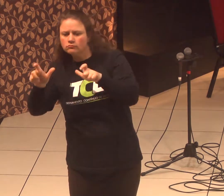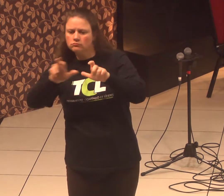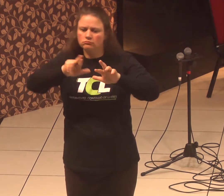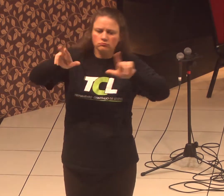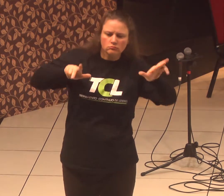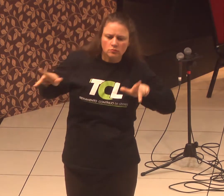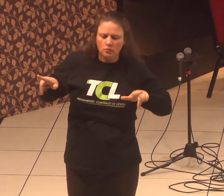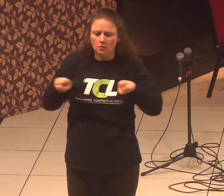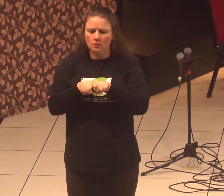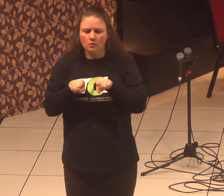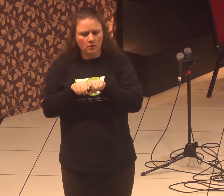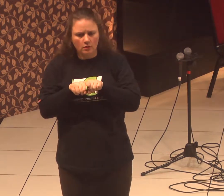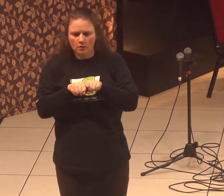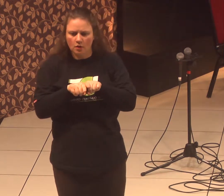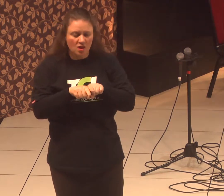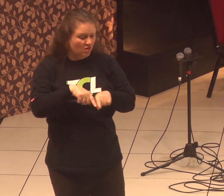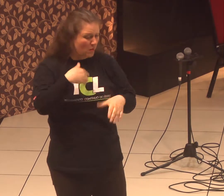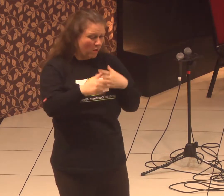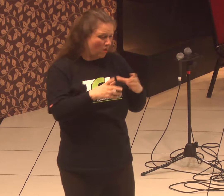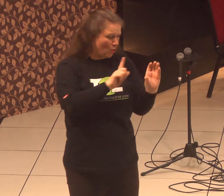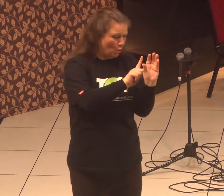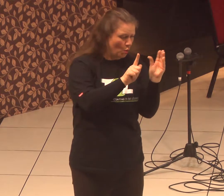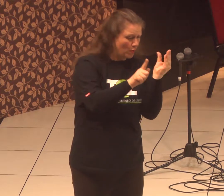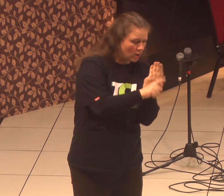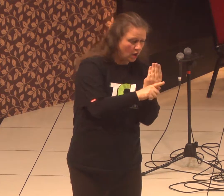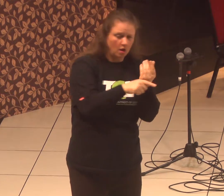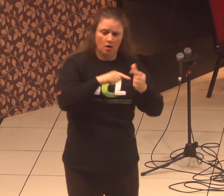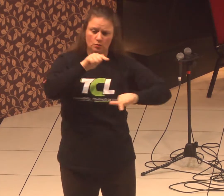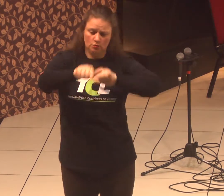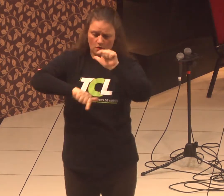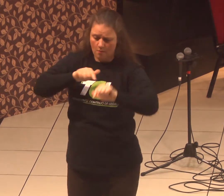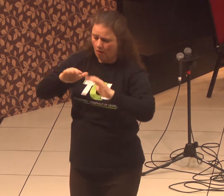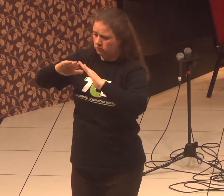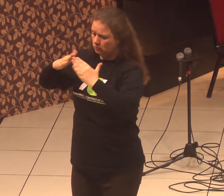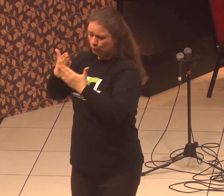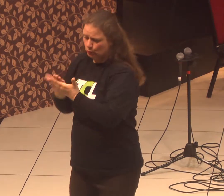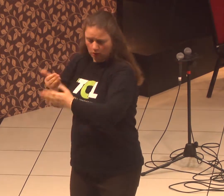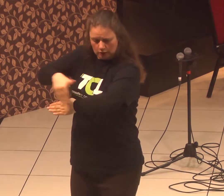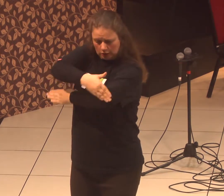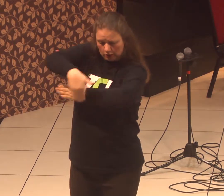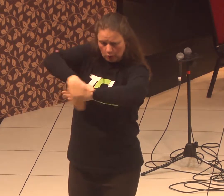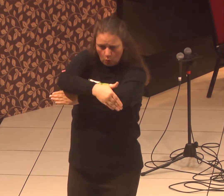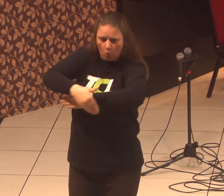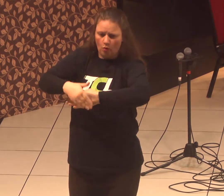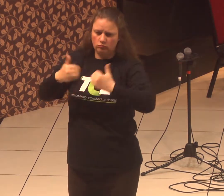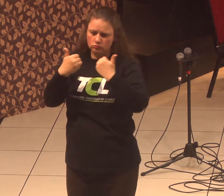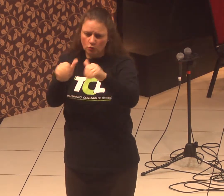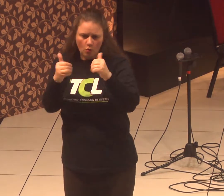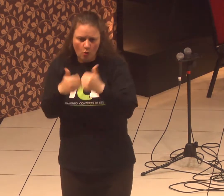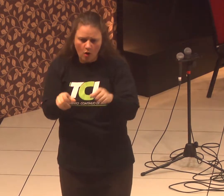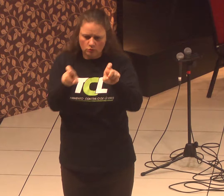você ministra cura no trabalho, na escola, na rua, no ônibus, na loja, no shopping,